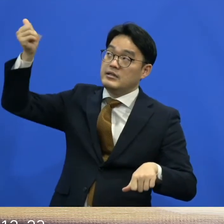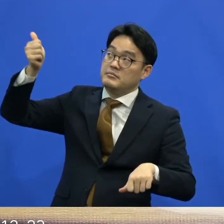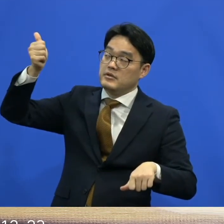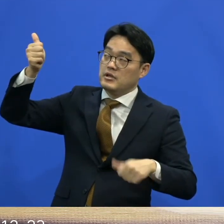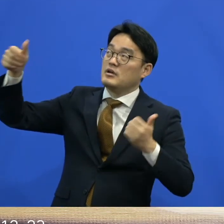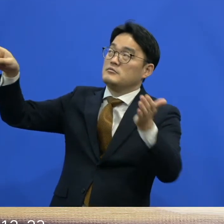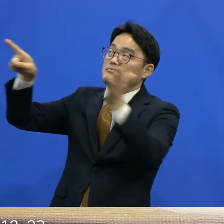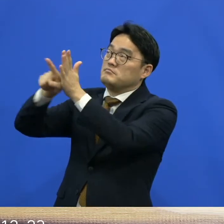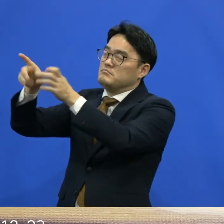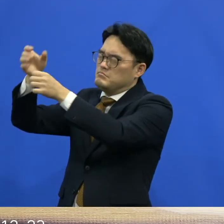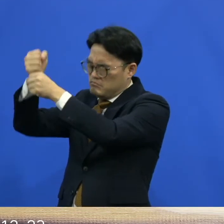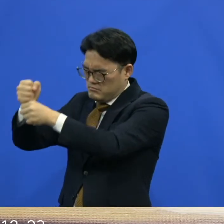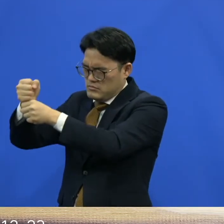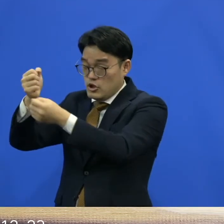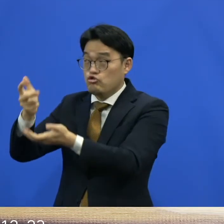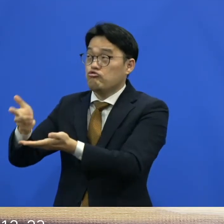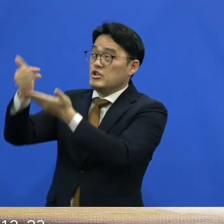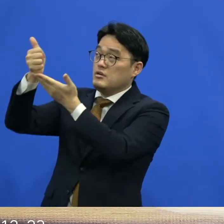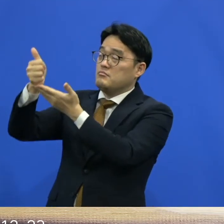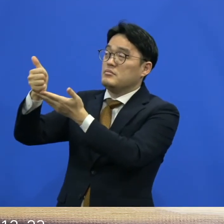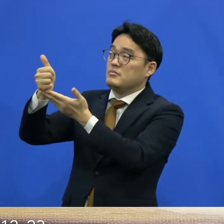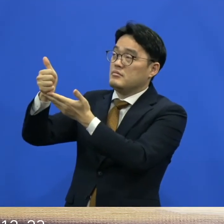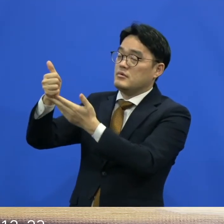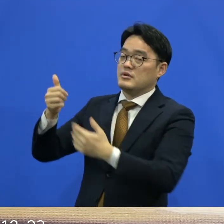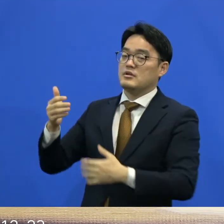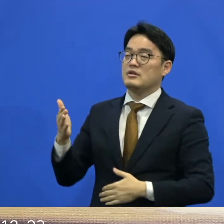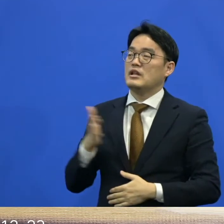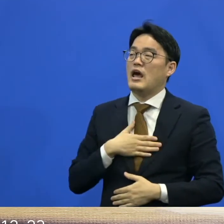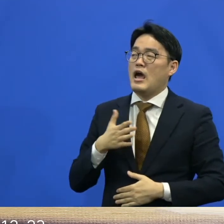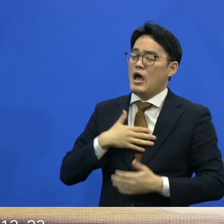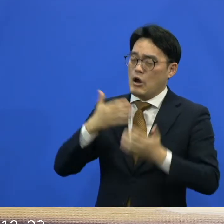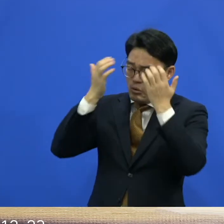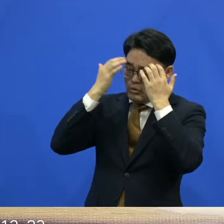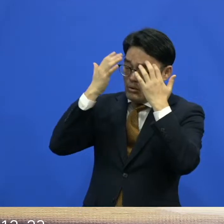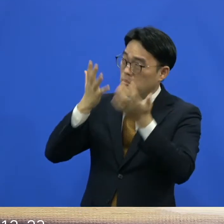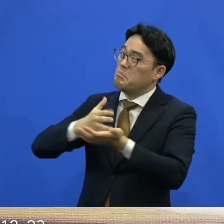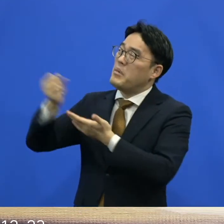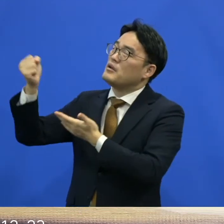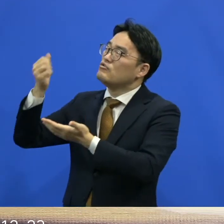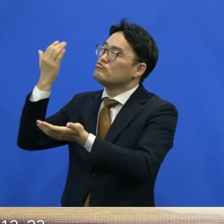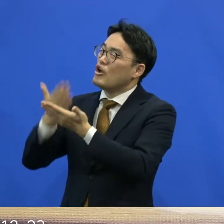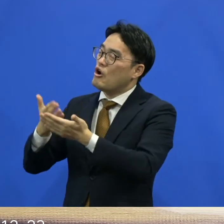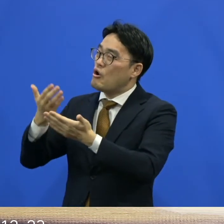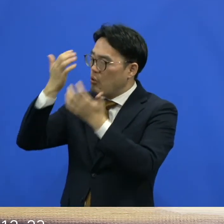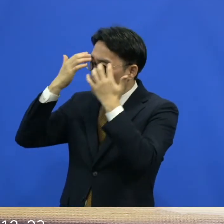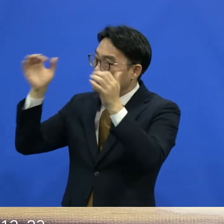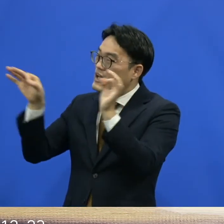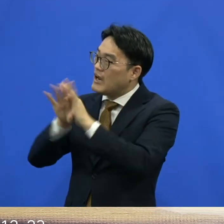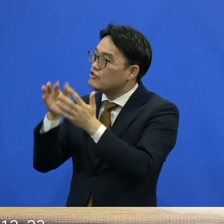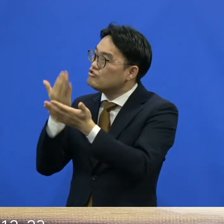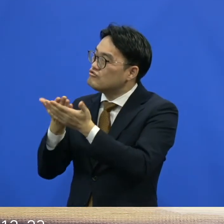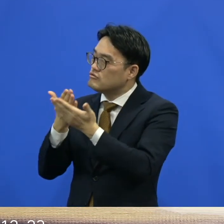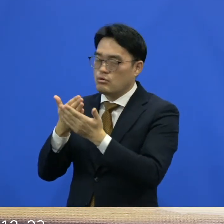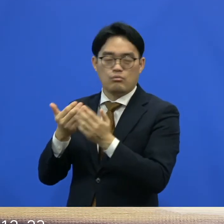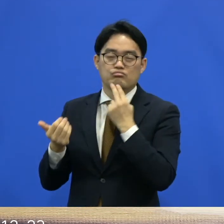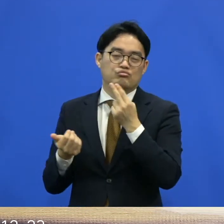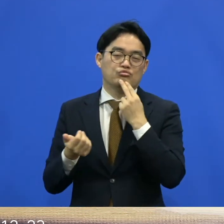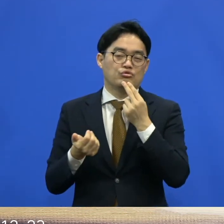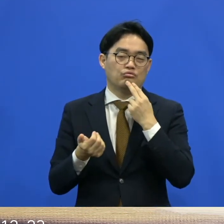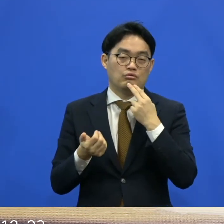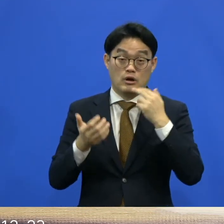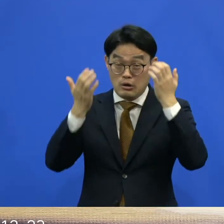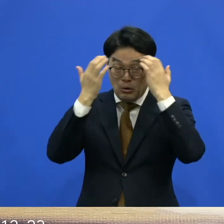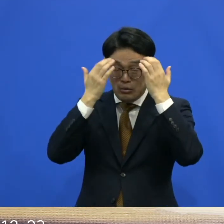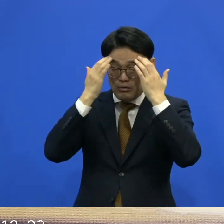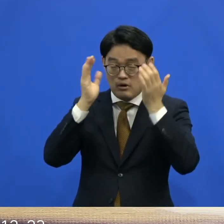주님은 당신이 조금이라도 고통을 덜어보려고 하지 않았어요. 고통 앞에서 무기력한 존재로 서 있었어요. 그게 십자가를